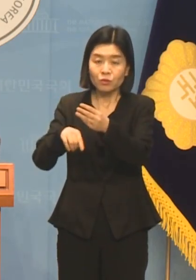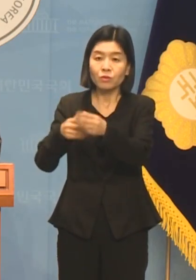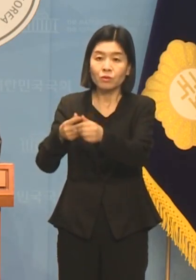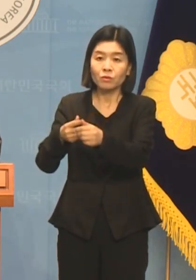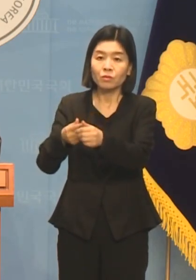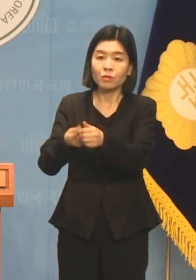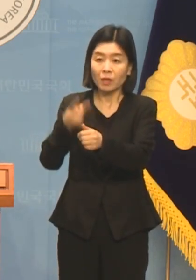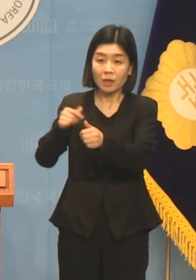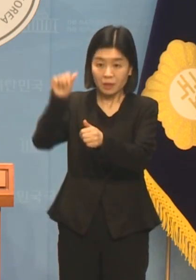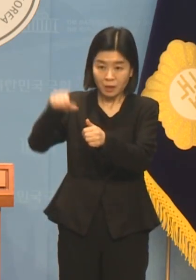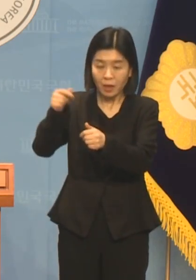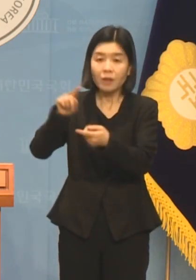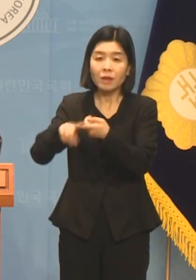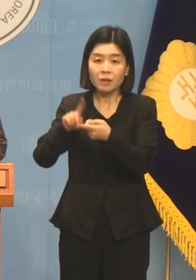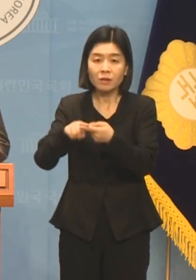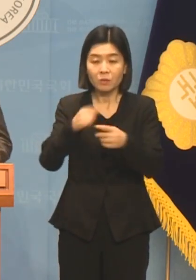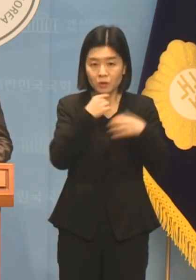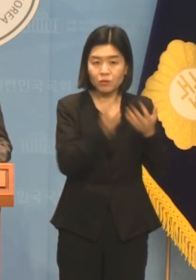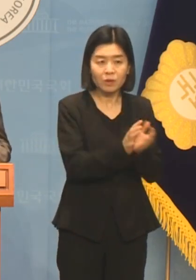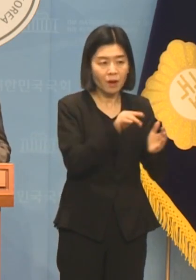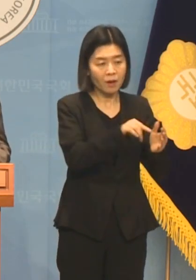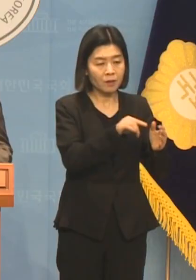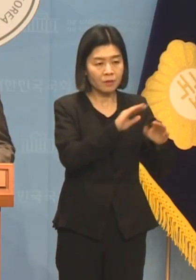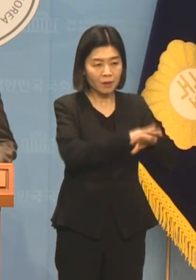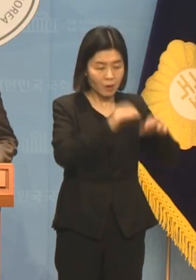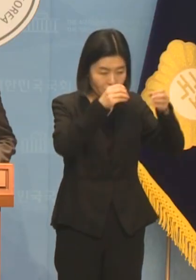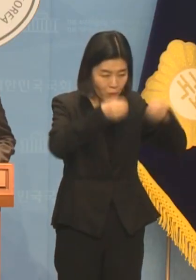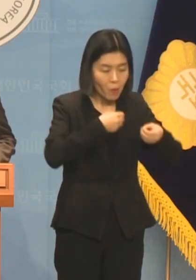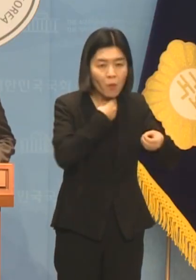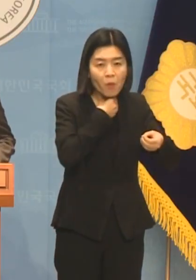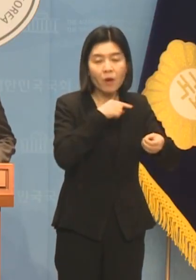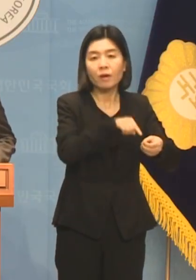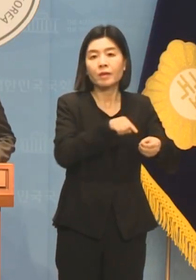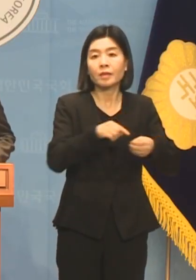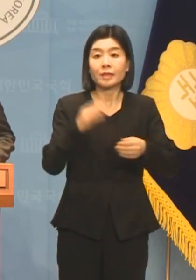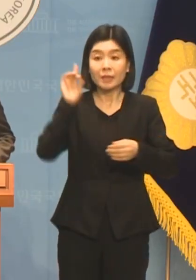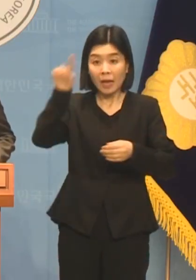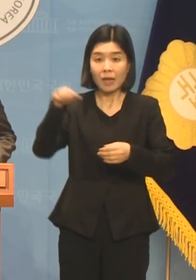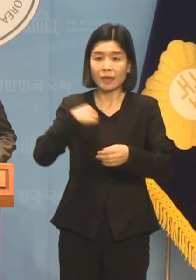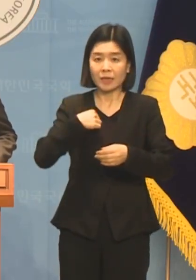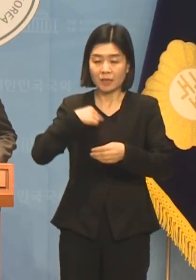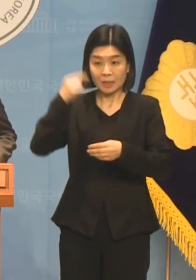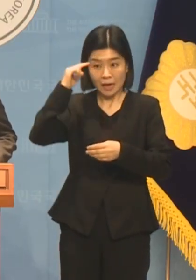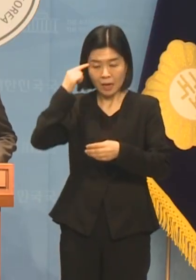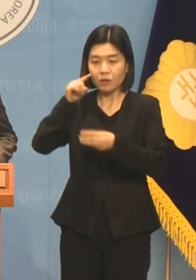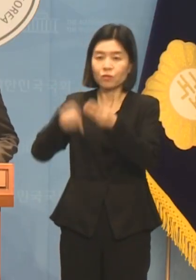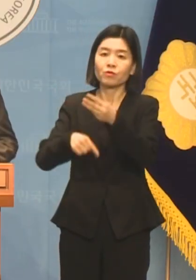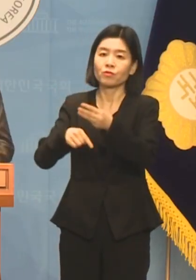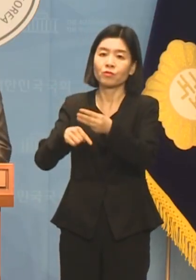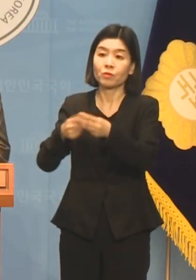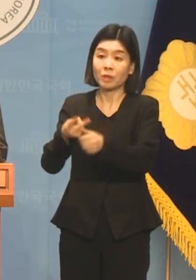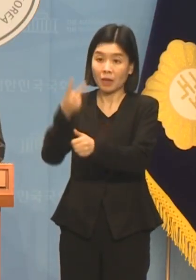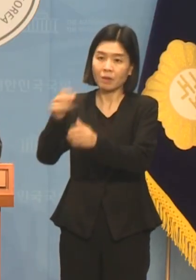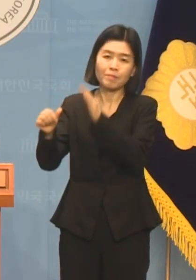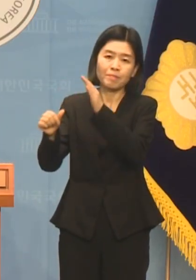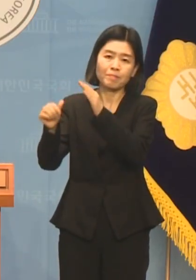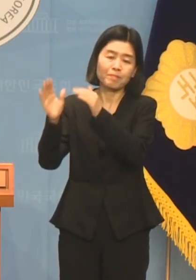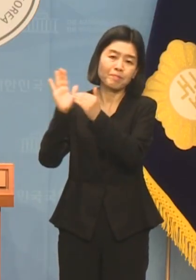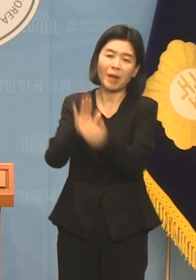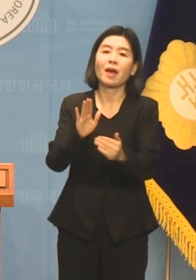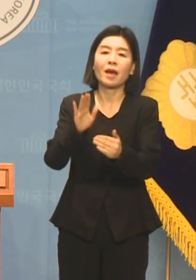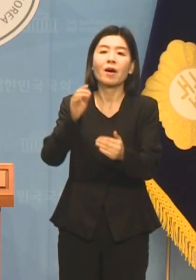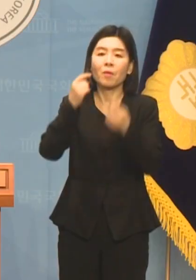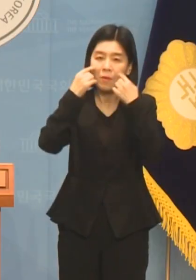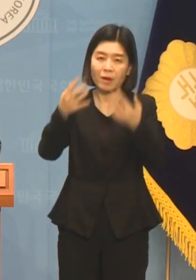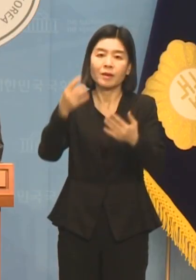촉구하면서 내일 선고는 저는 기각되리라고 확신을 합니다. 우선적으로 탄핵 심판 과정에